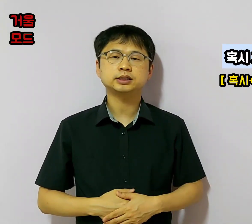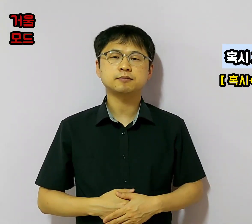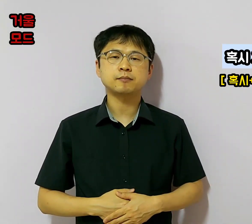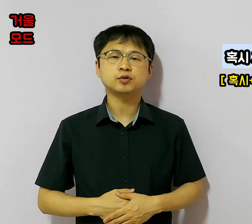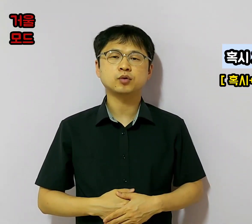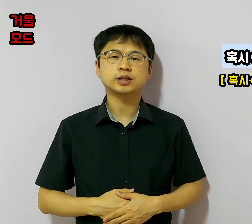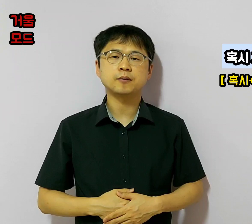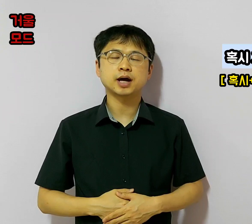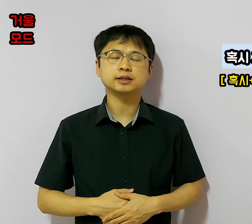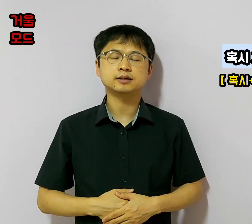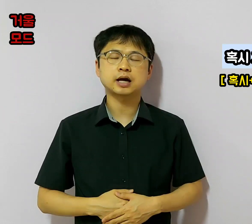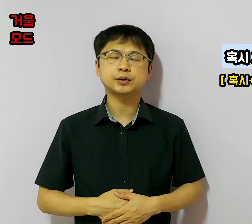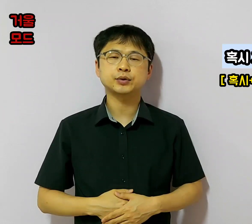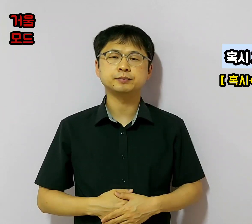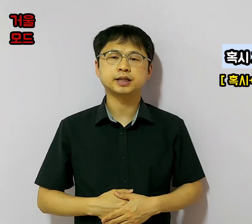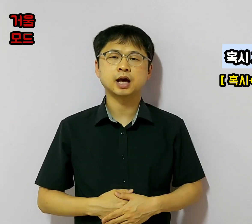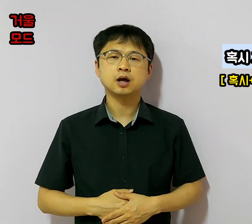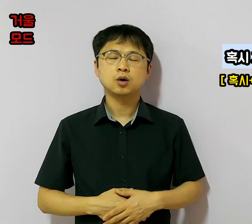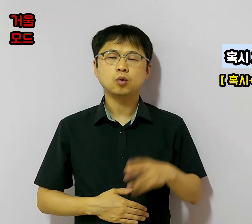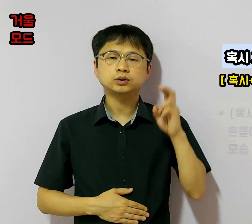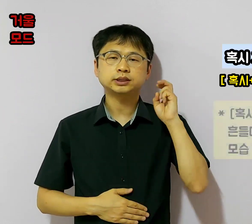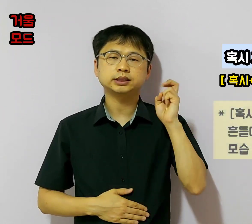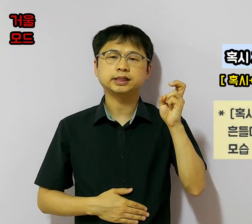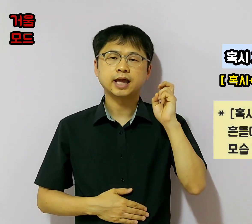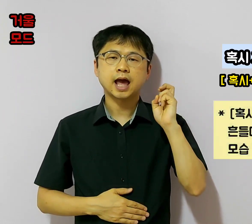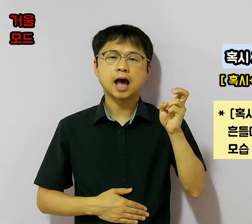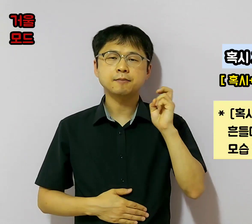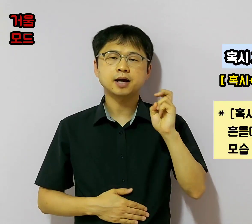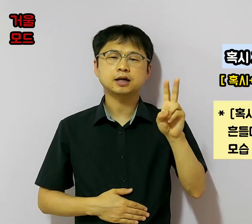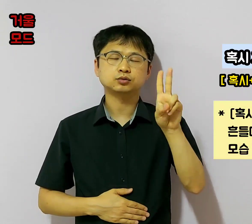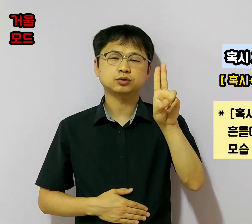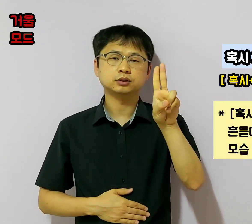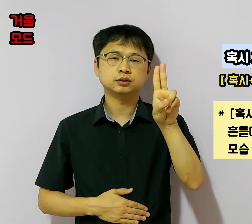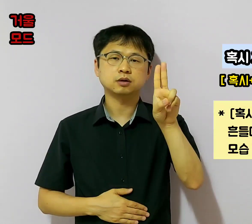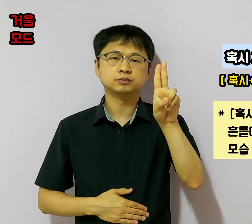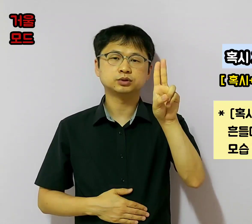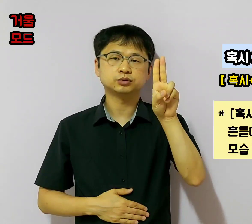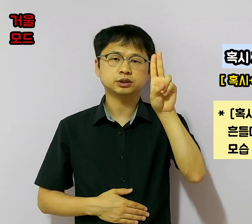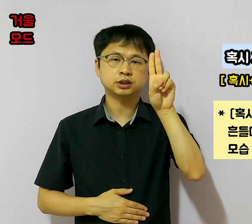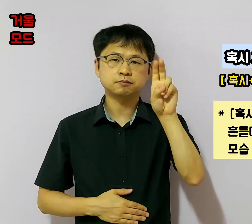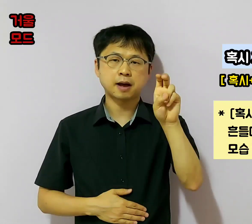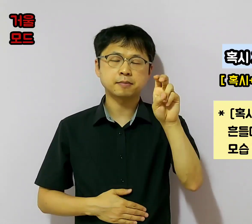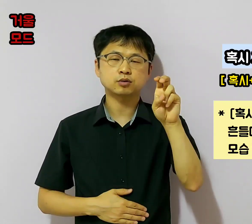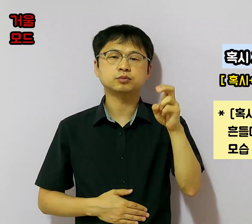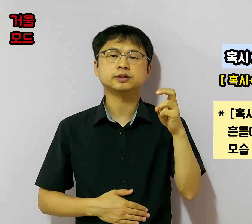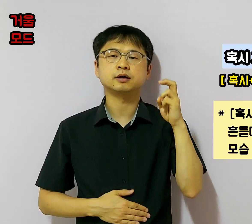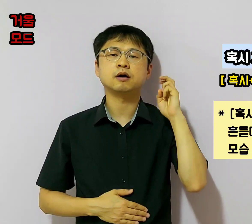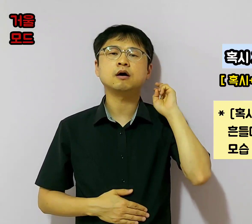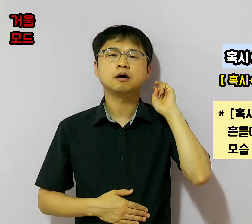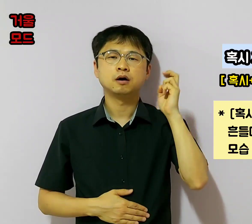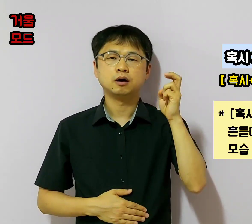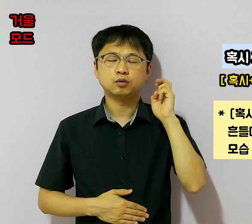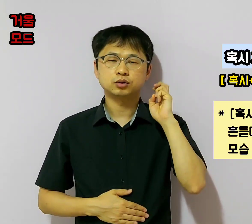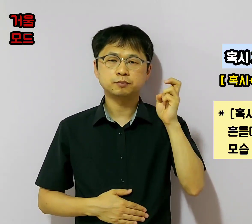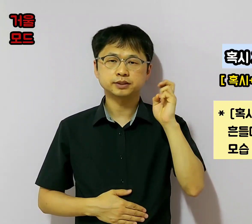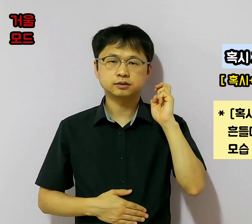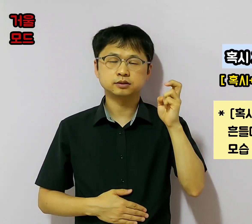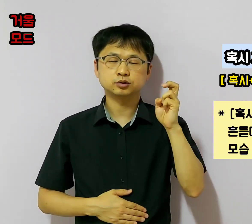그대 맘도 나와 같을까요? 입니다. 혹시 아마라는 소는 검지중지를 반만 구부려서 얼굴 옆에서 흔들어